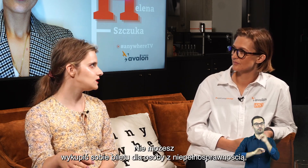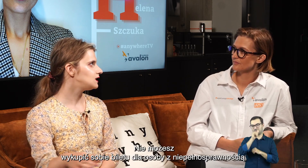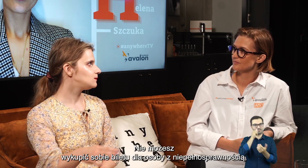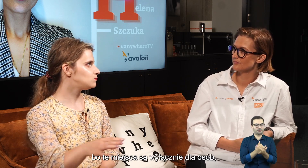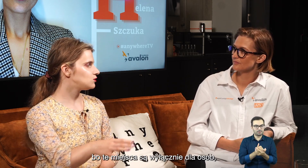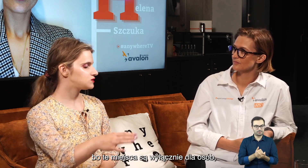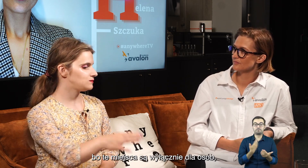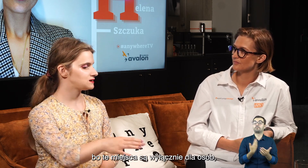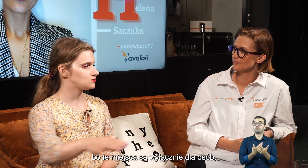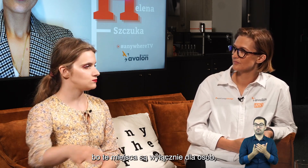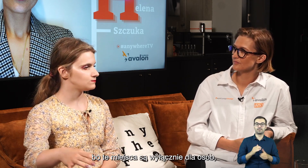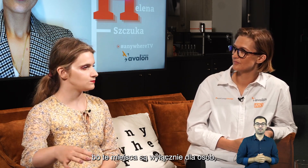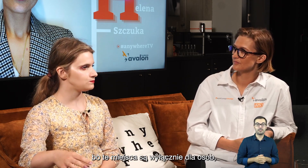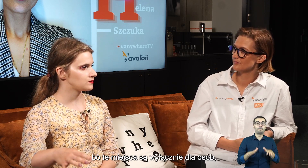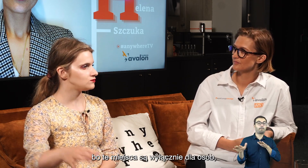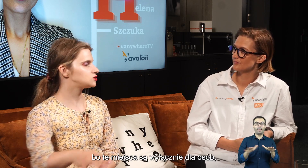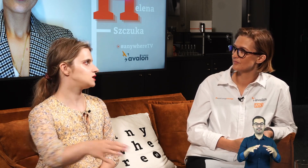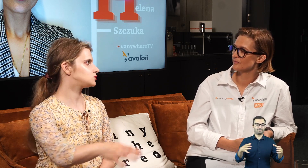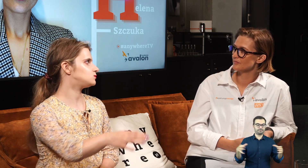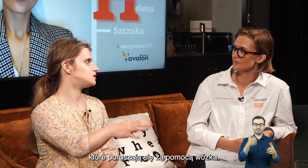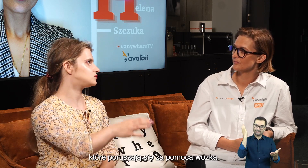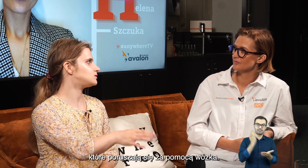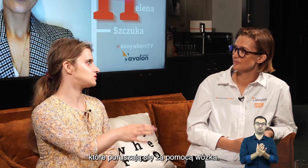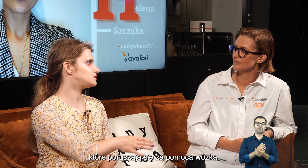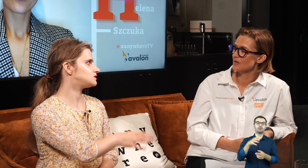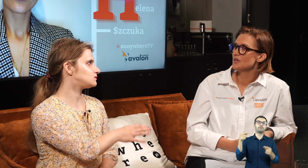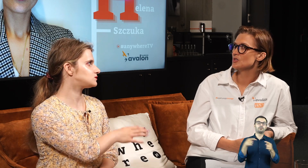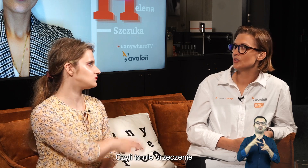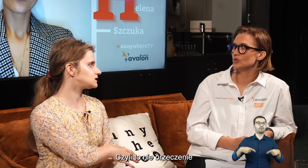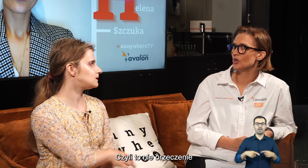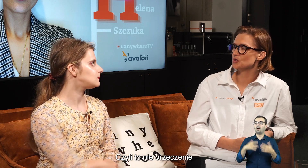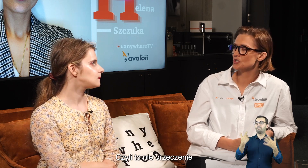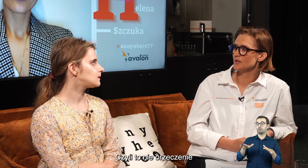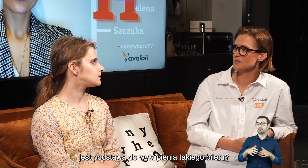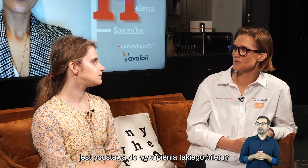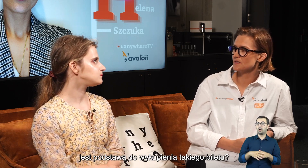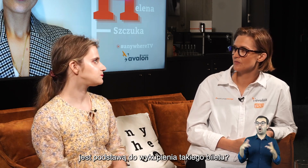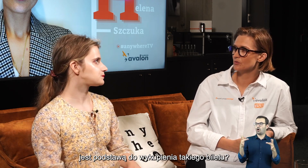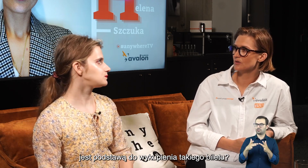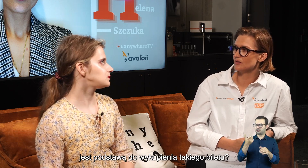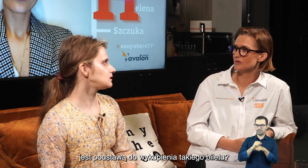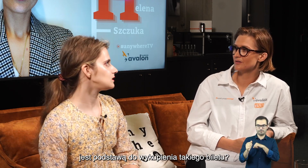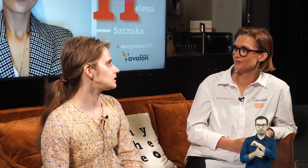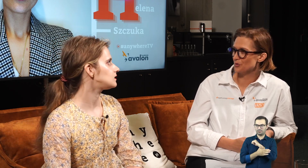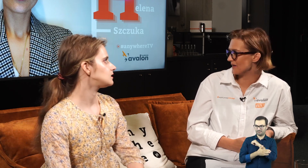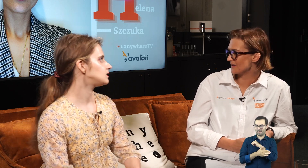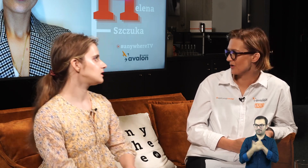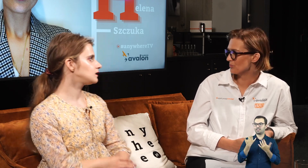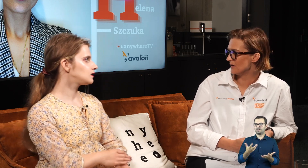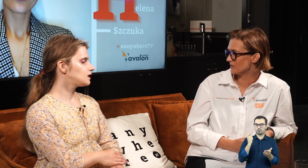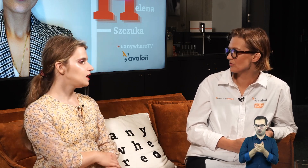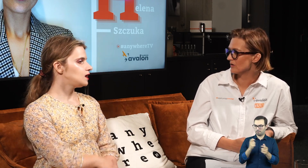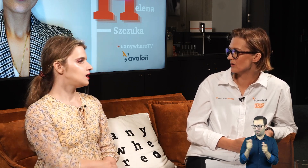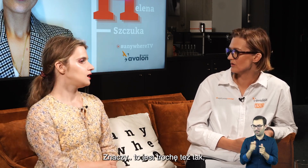niepełnosprawnością, bo te miejsca są wyłącznie dla osób, które poruszają się za pomocą wózka. Czyli to nie orzeczenie jest podstawą do wykupienia